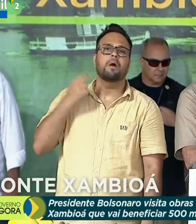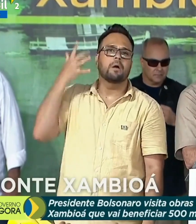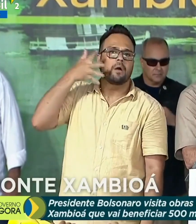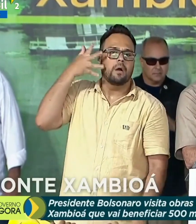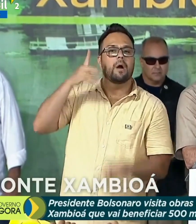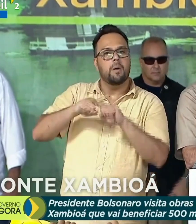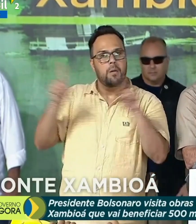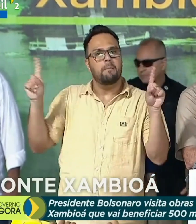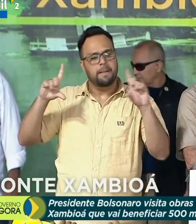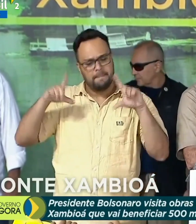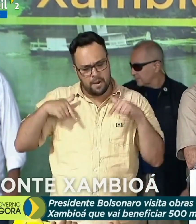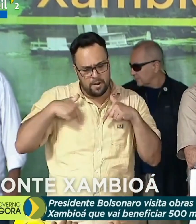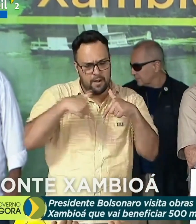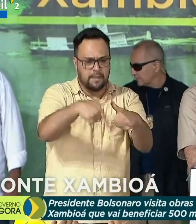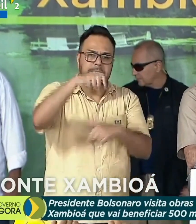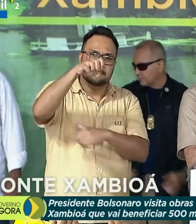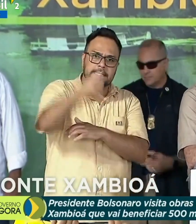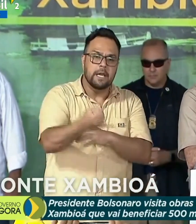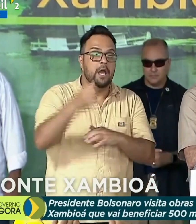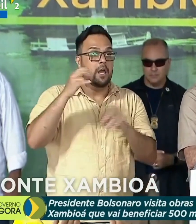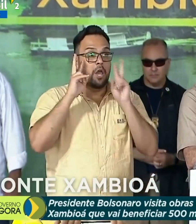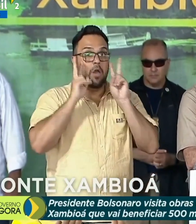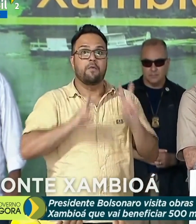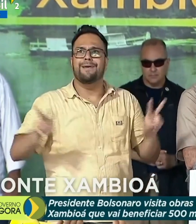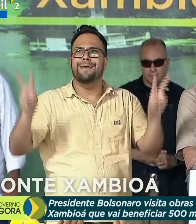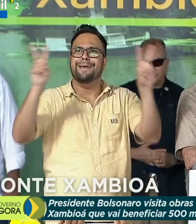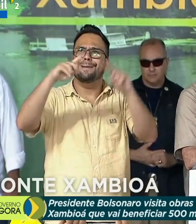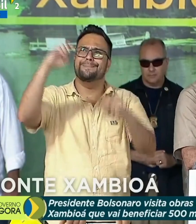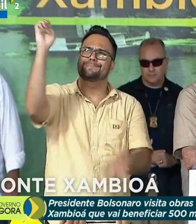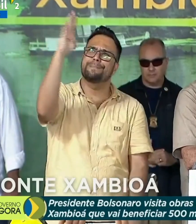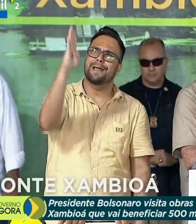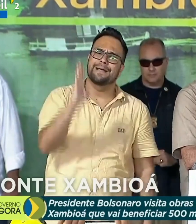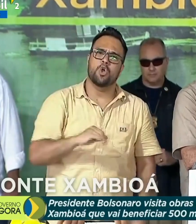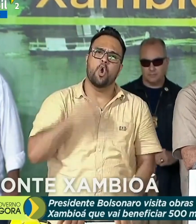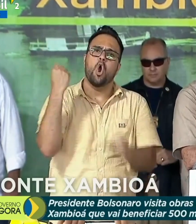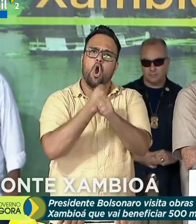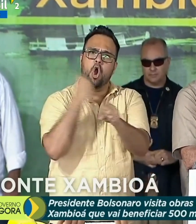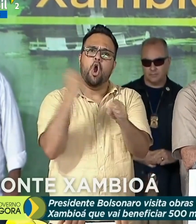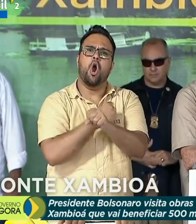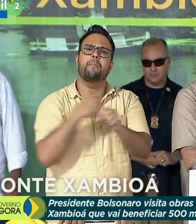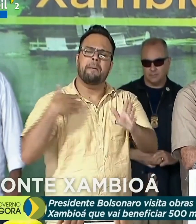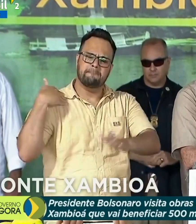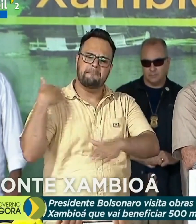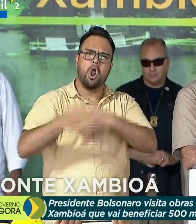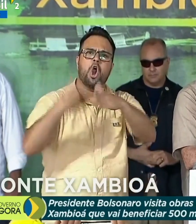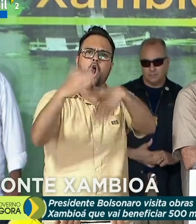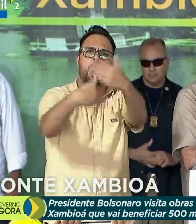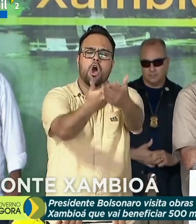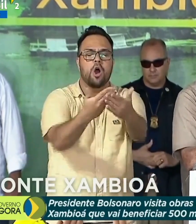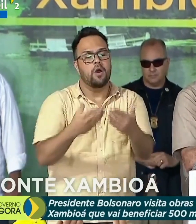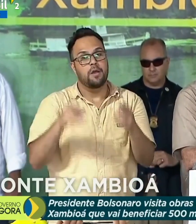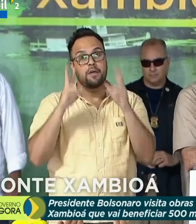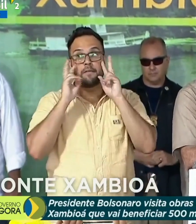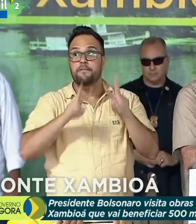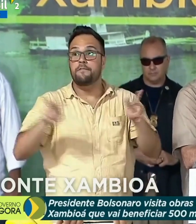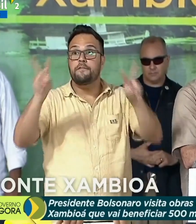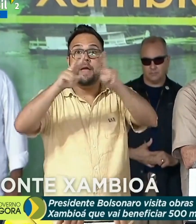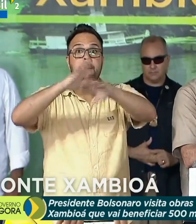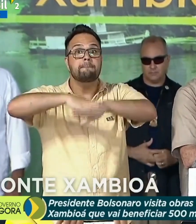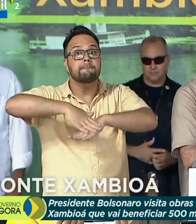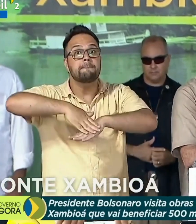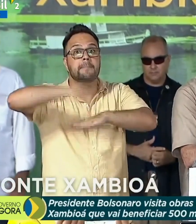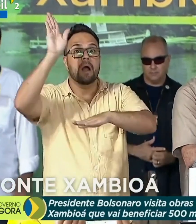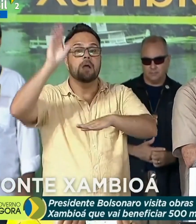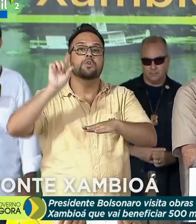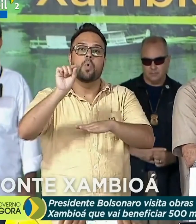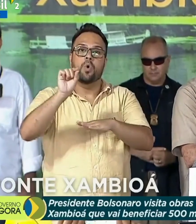prática. Ver em todo esse Brasil obras sendo realizadas, vendo que cada vez mais